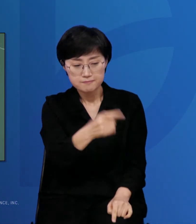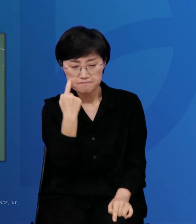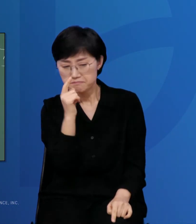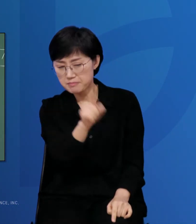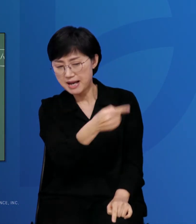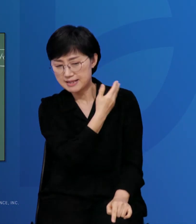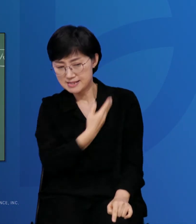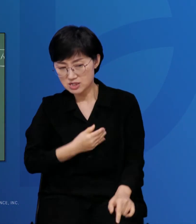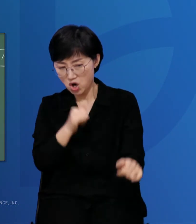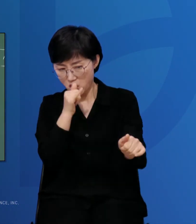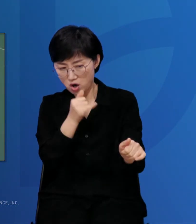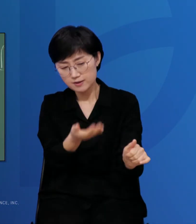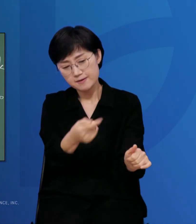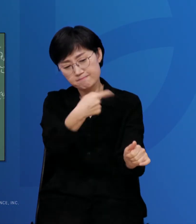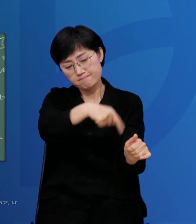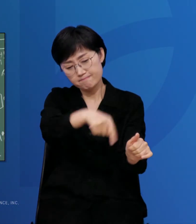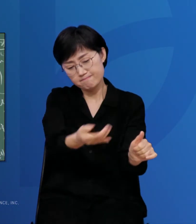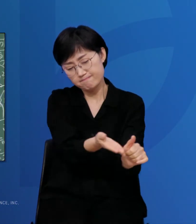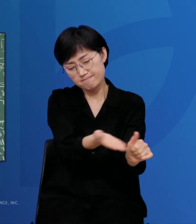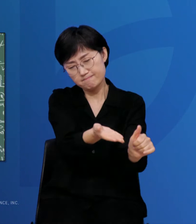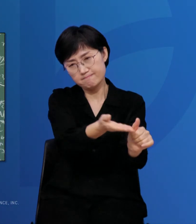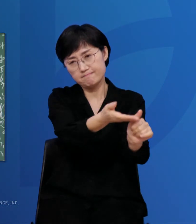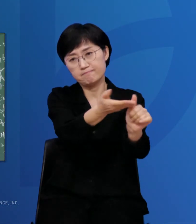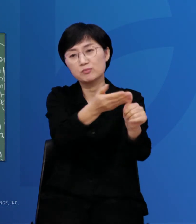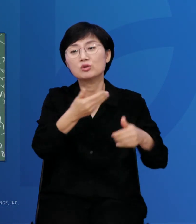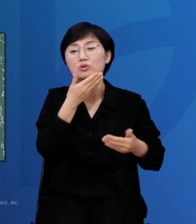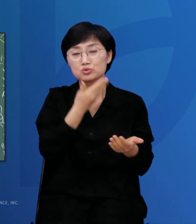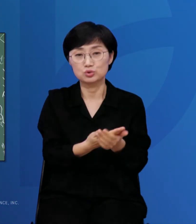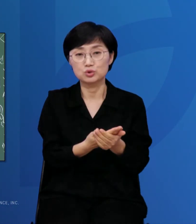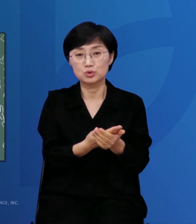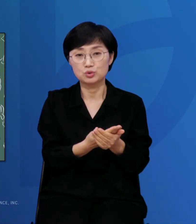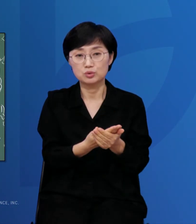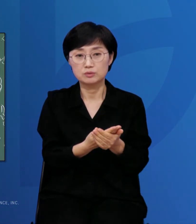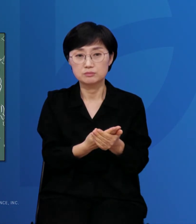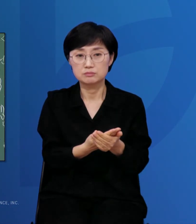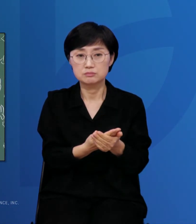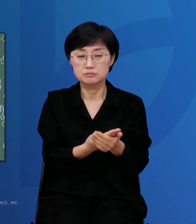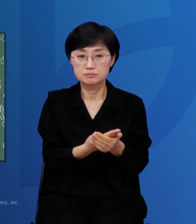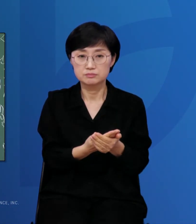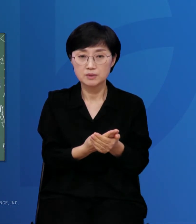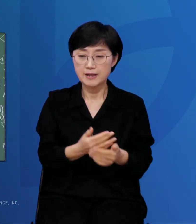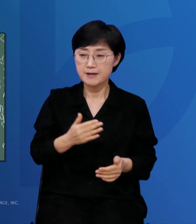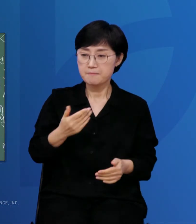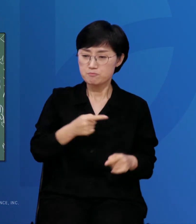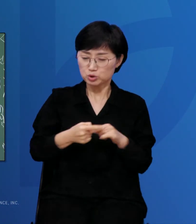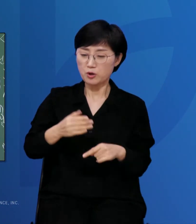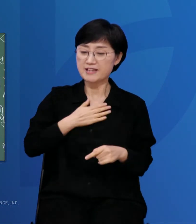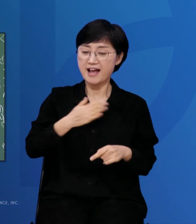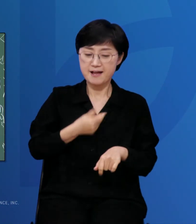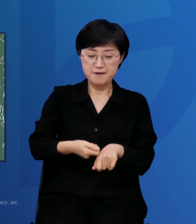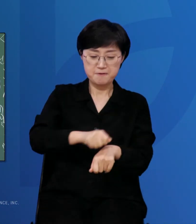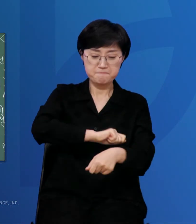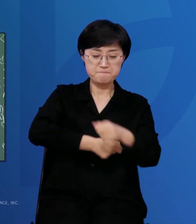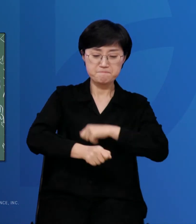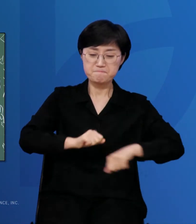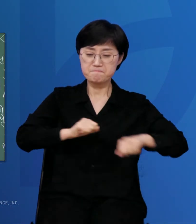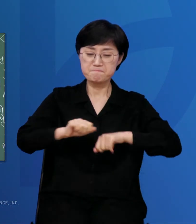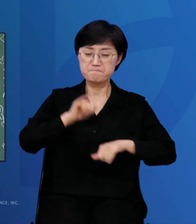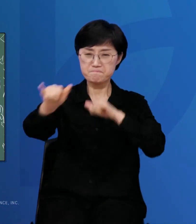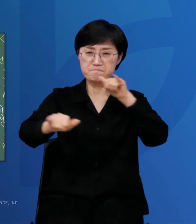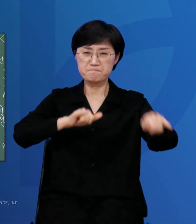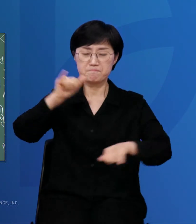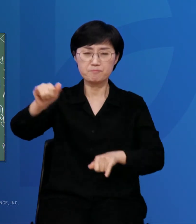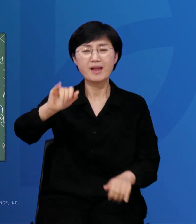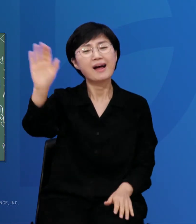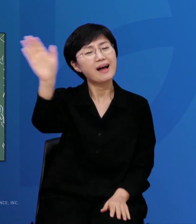并且在当地的那些五千族群当中，门徒确立起他们来，才是更快的路。 지금 나가 있는 선교사나 잘도 오지 또 내가 나가겠다 생각 많이 해. 그 아주 시대 뒤떨어진 거거든요.